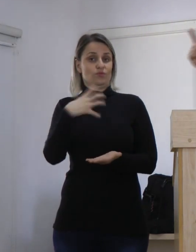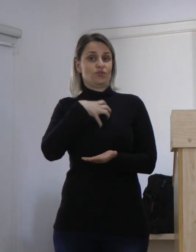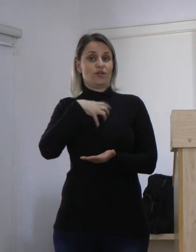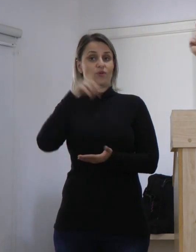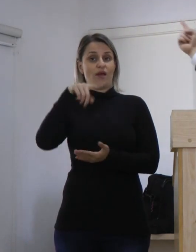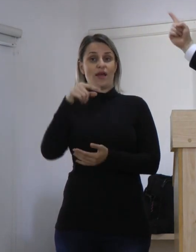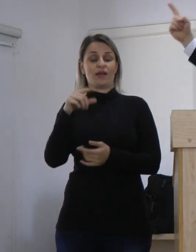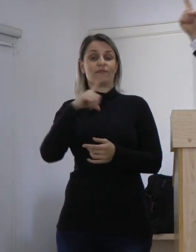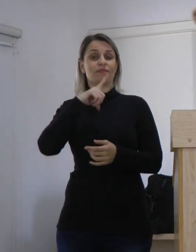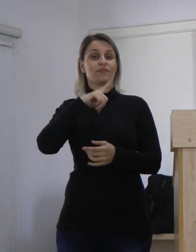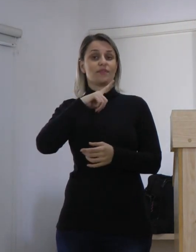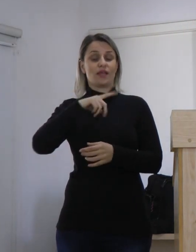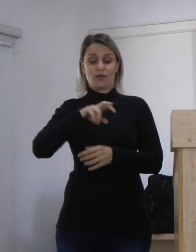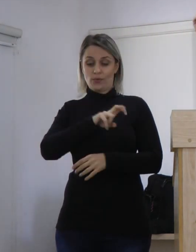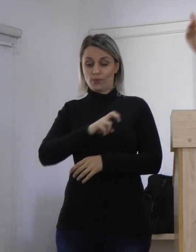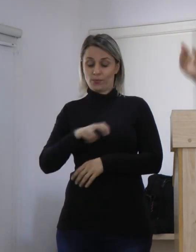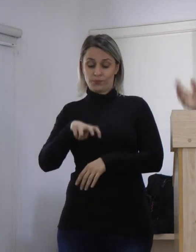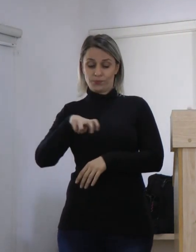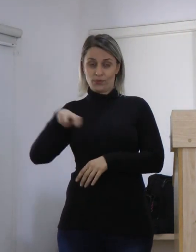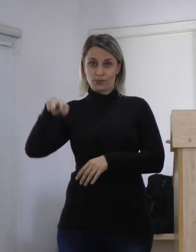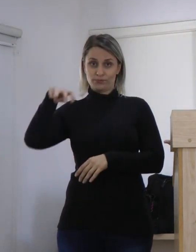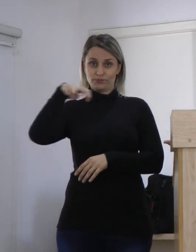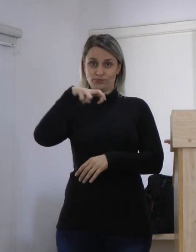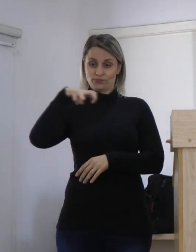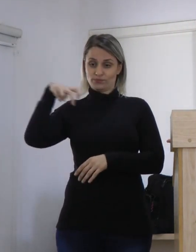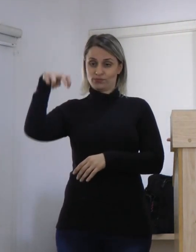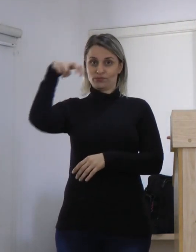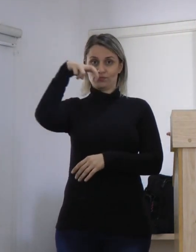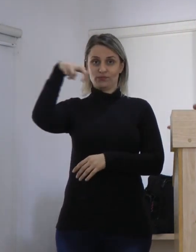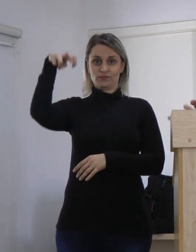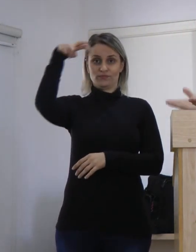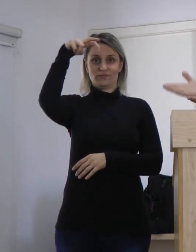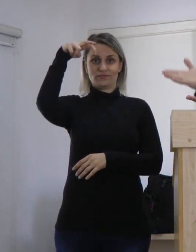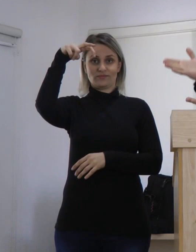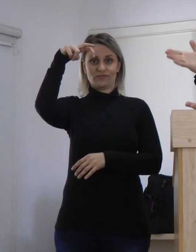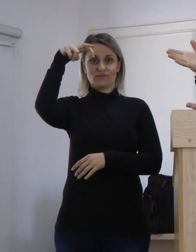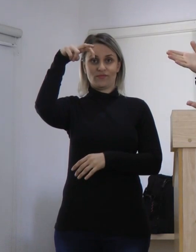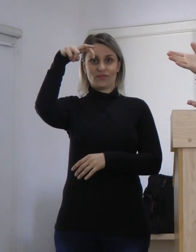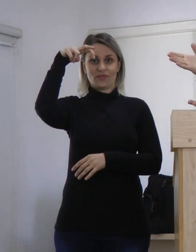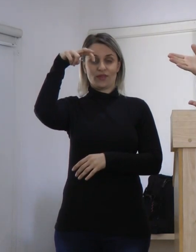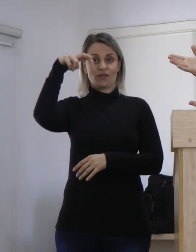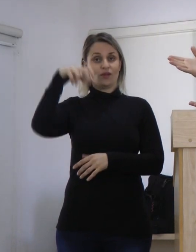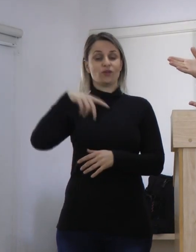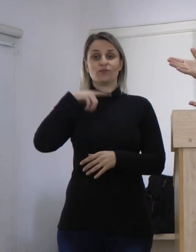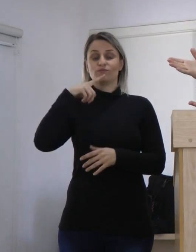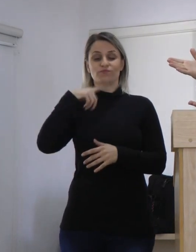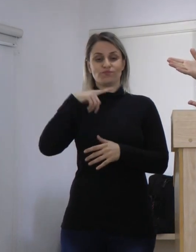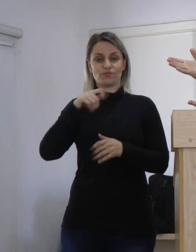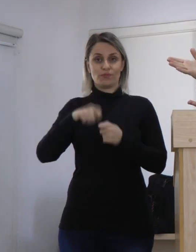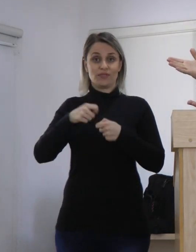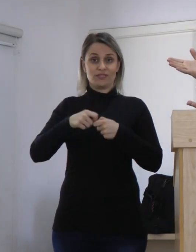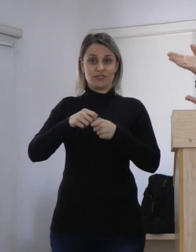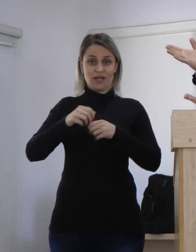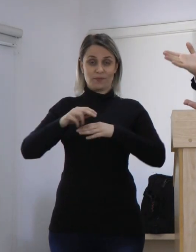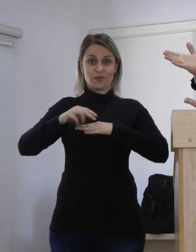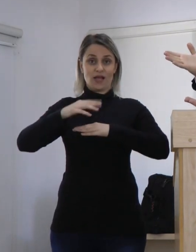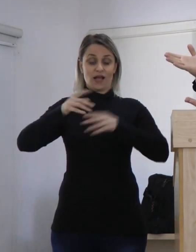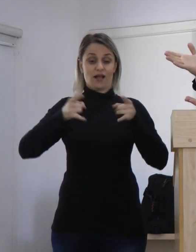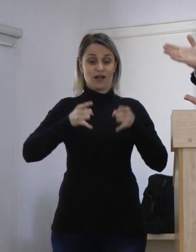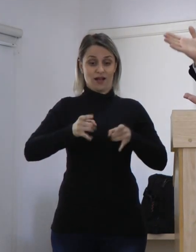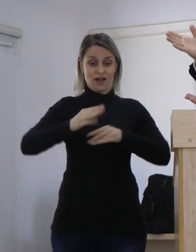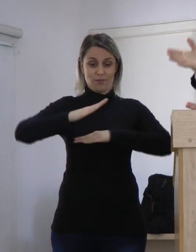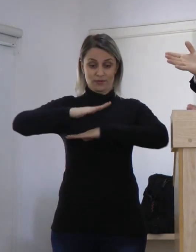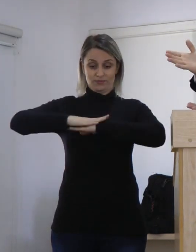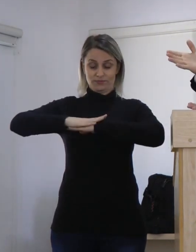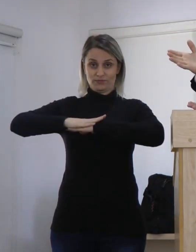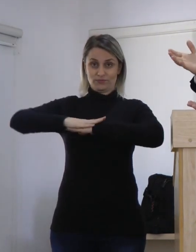em espiral pequenina. E para levantar você, nós vamos ter que inclinar a cama. E se a gente fizer isso,